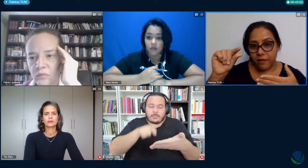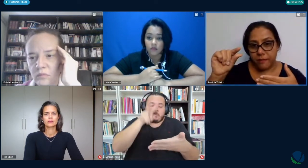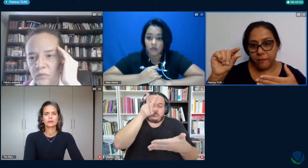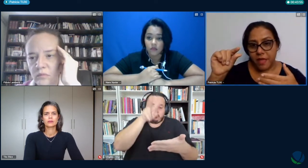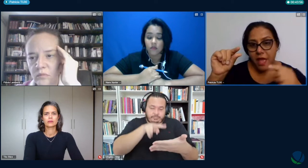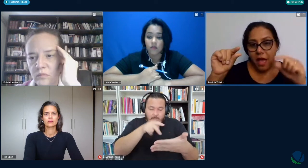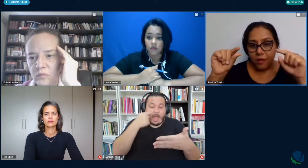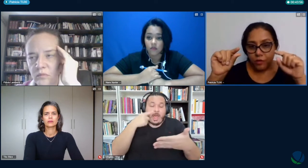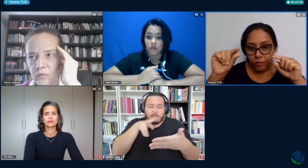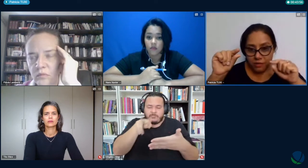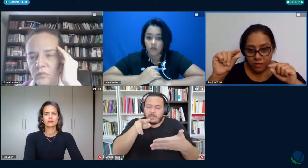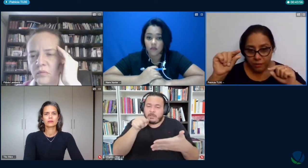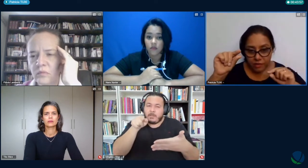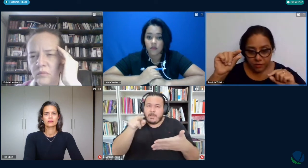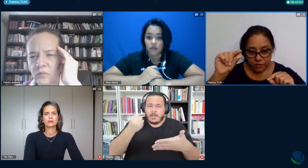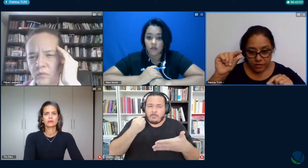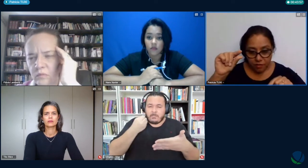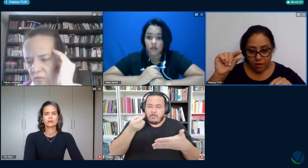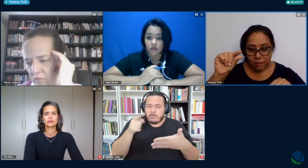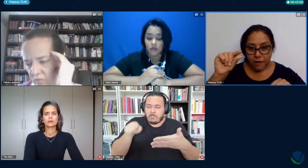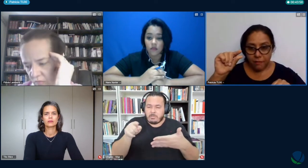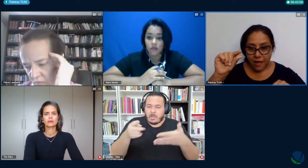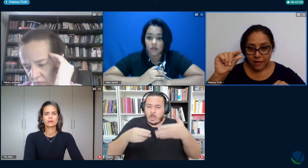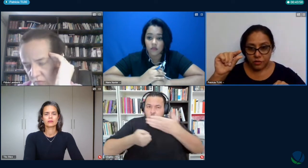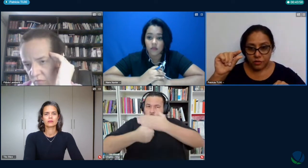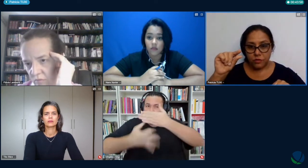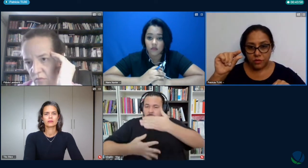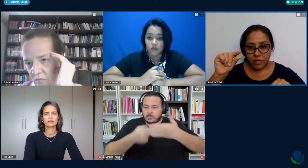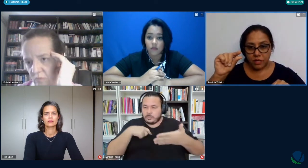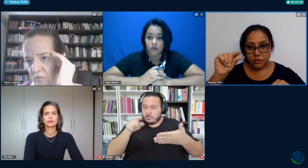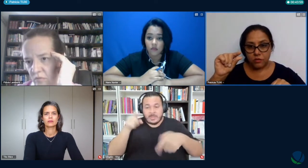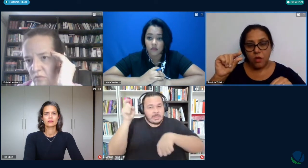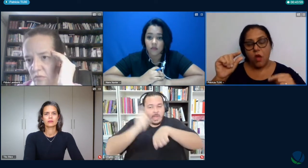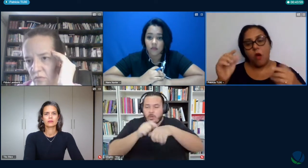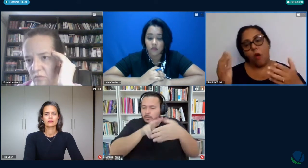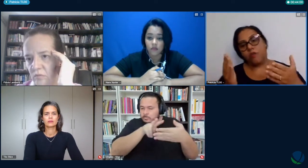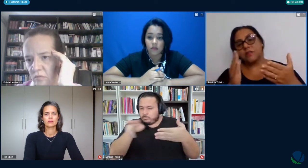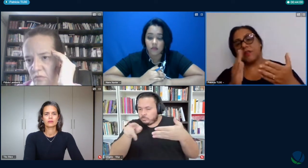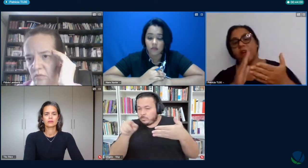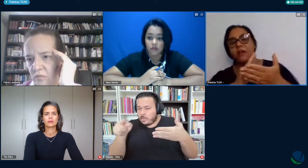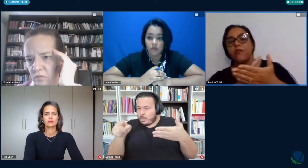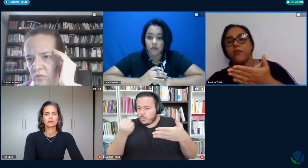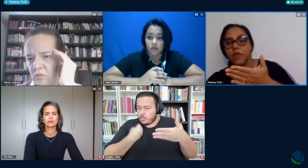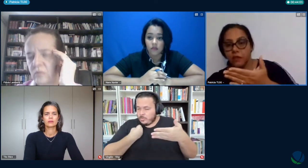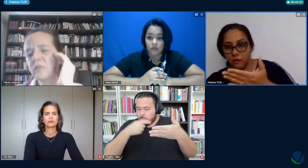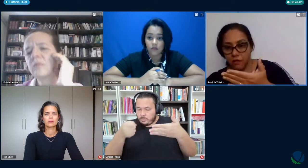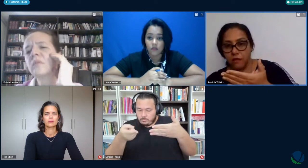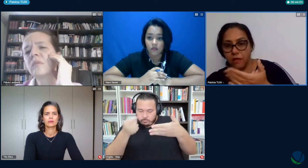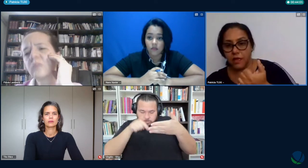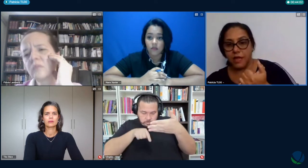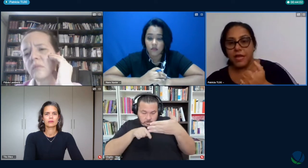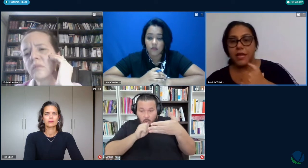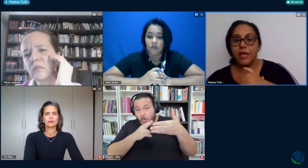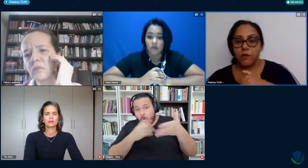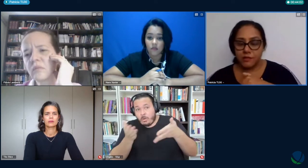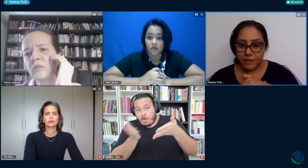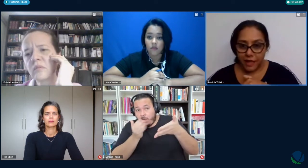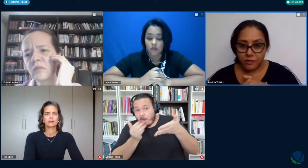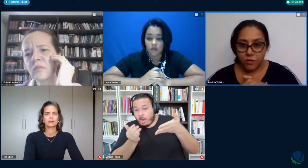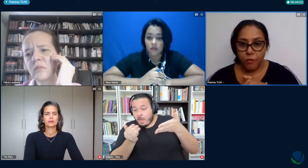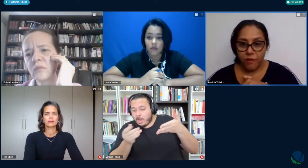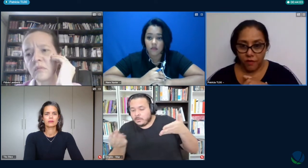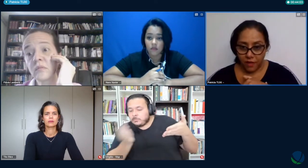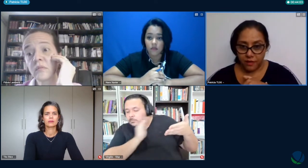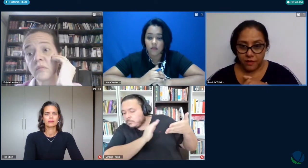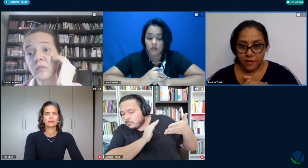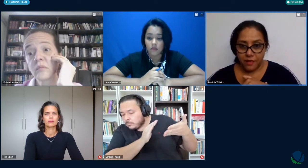rodapé. Automaticamente, você olha para baixo do texto ou você vai no fim e em língua de